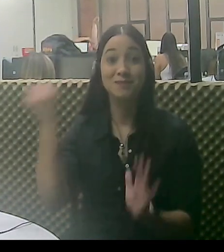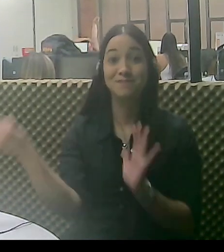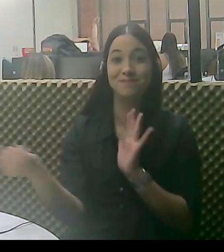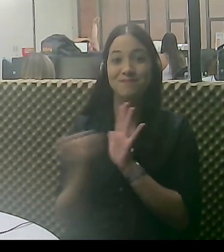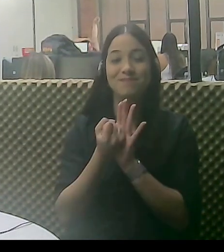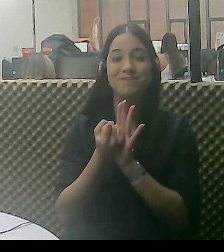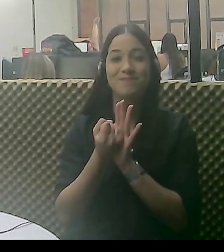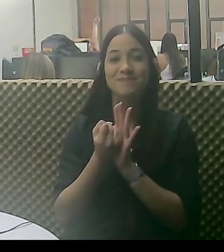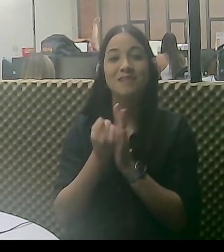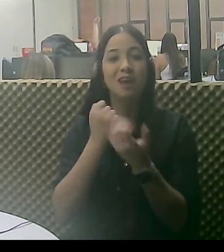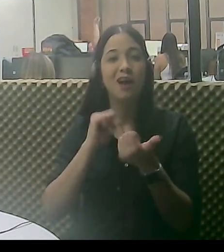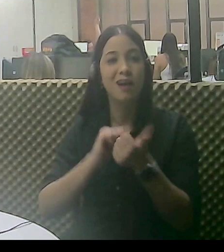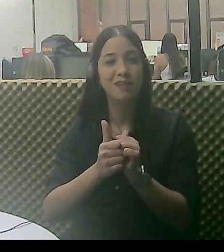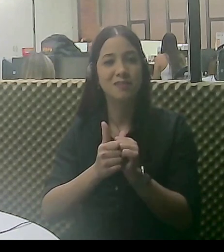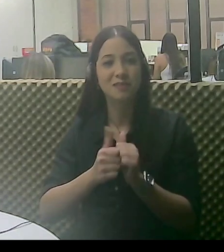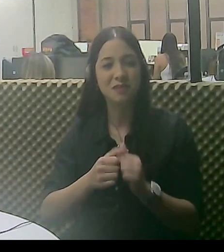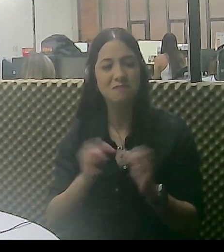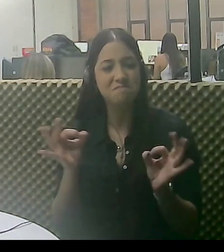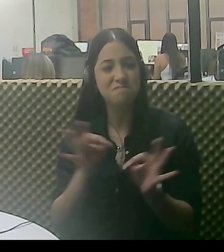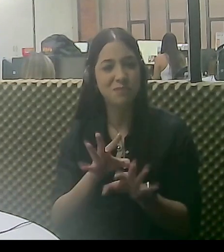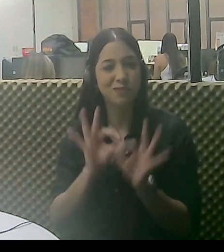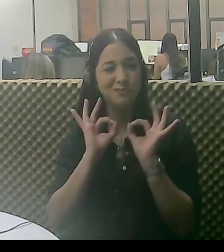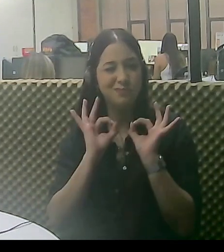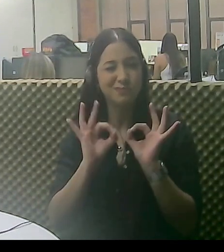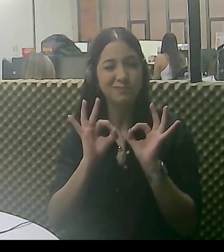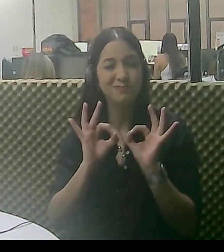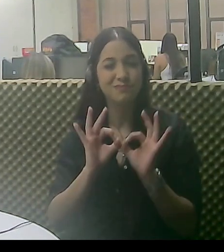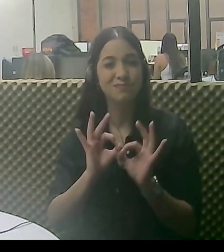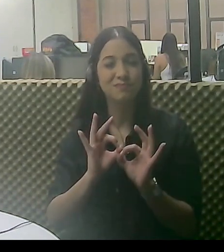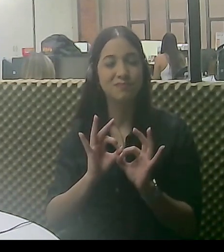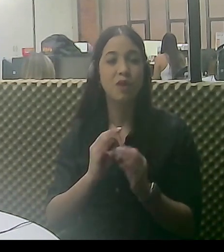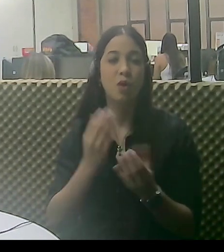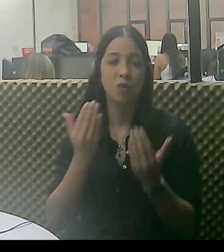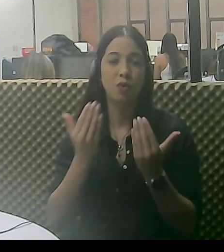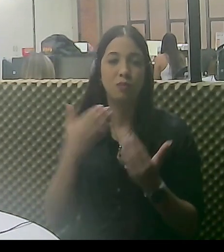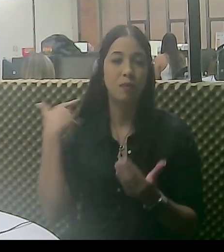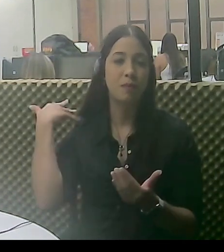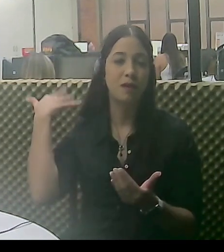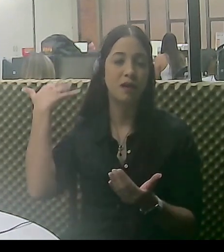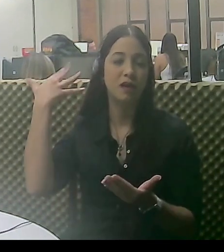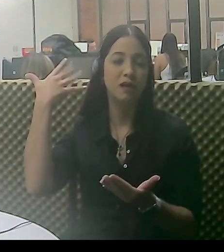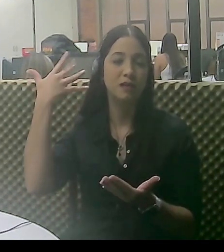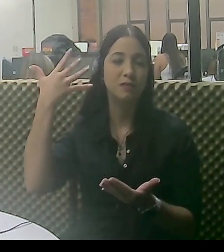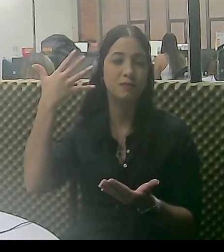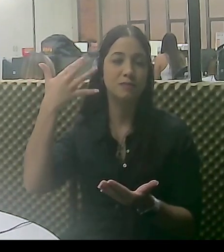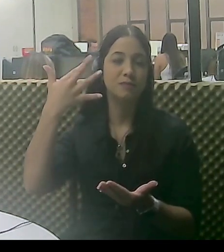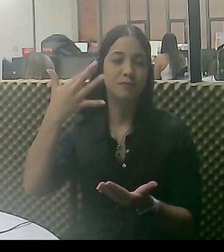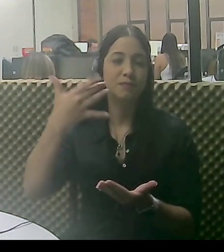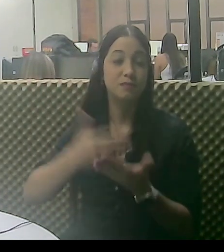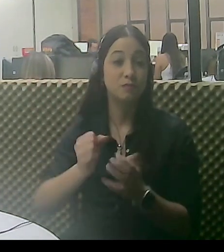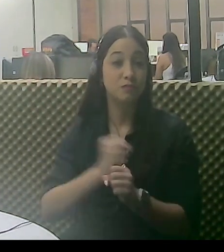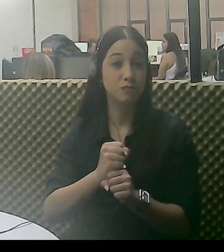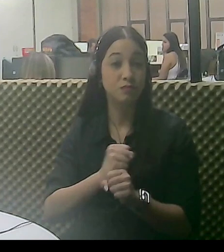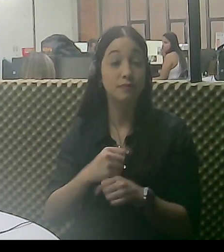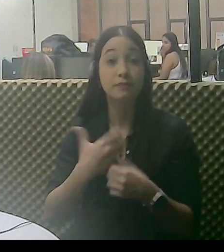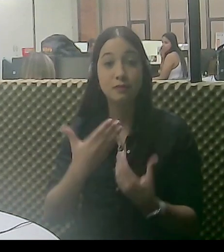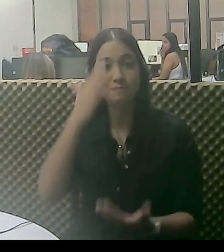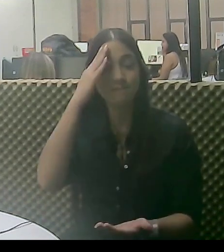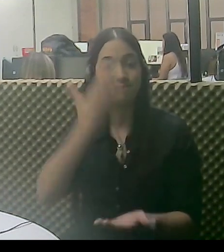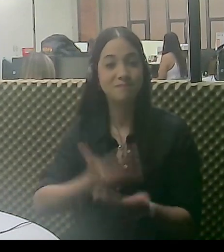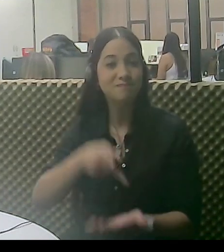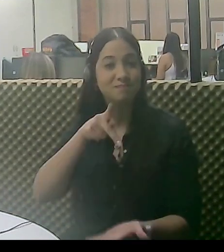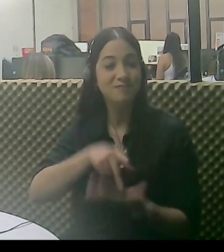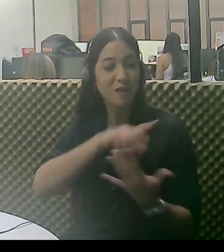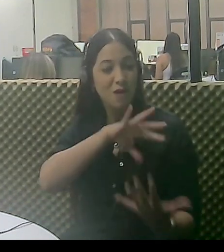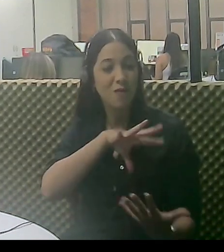A gente tem com atletas muito bem preparados em relação aos últimos resultados que a gente vem tendo aí ao longo dos últimos anos. Então a gente acredita muito que esse